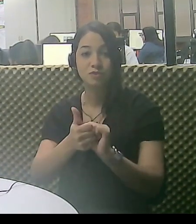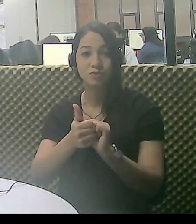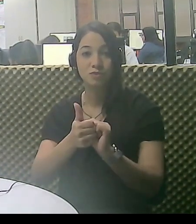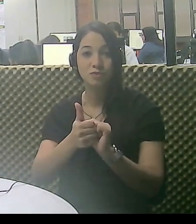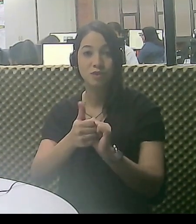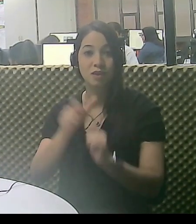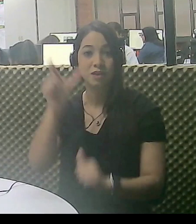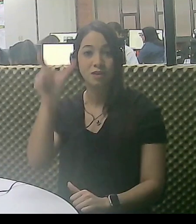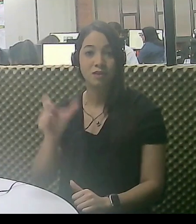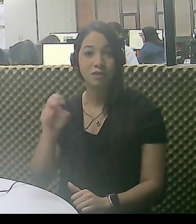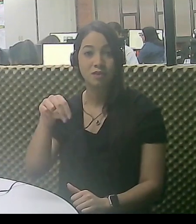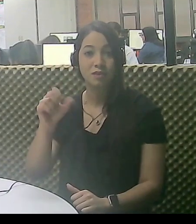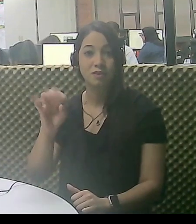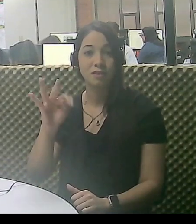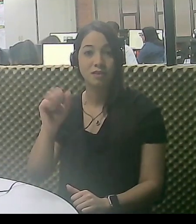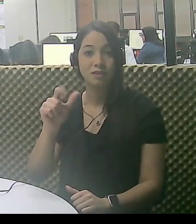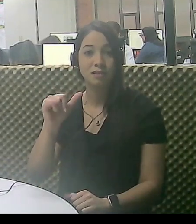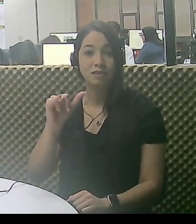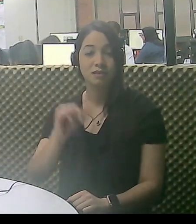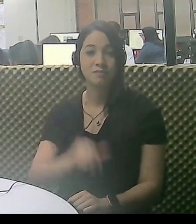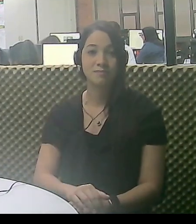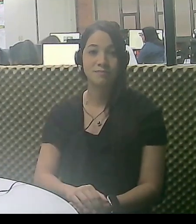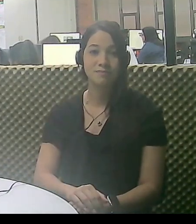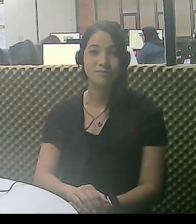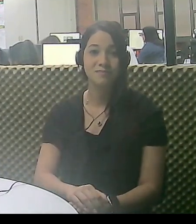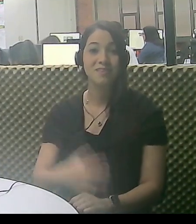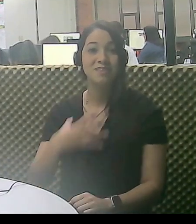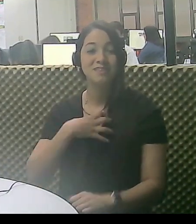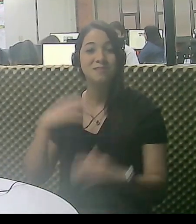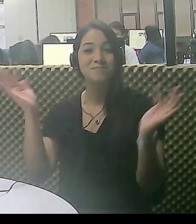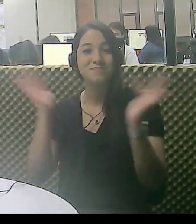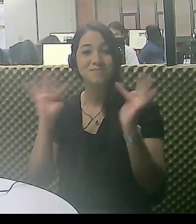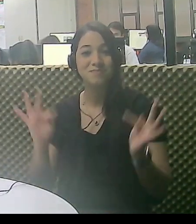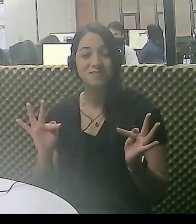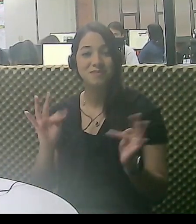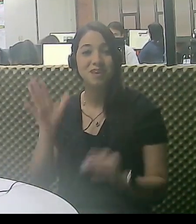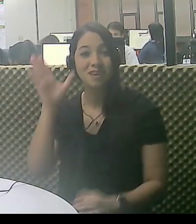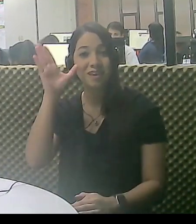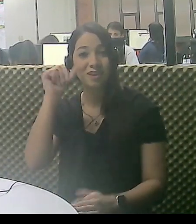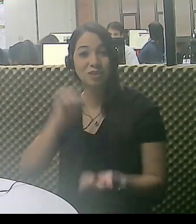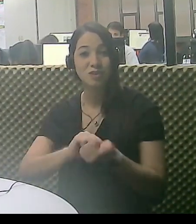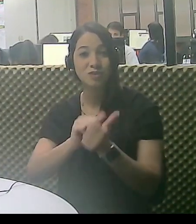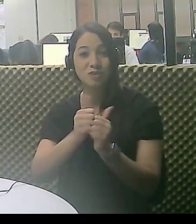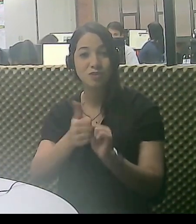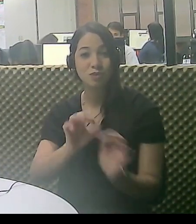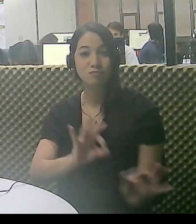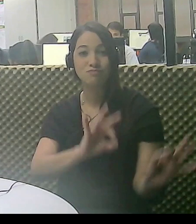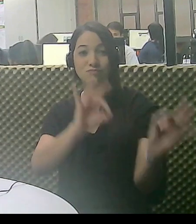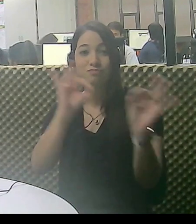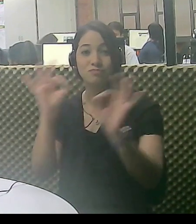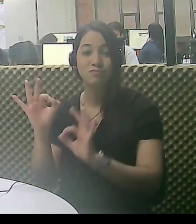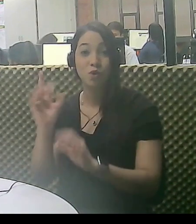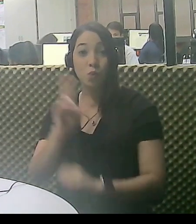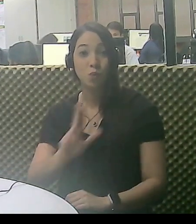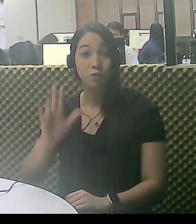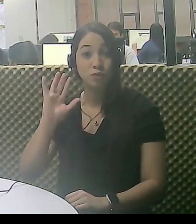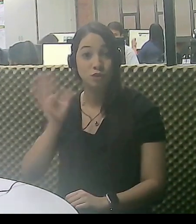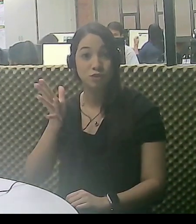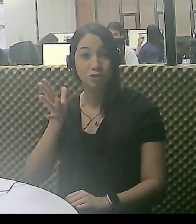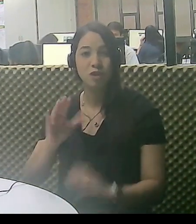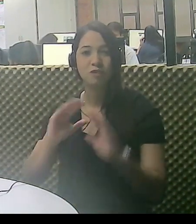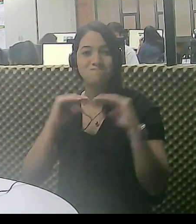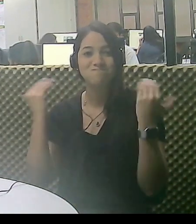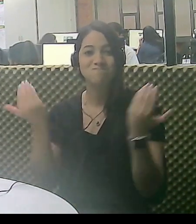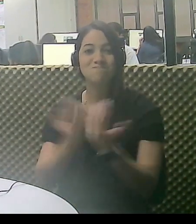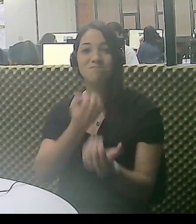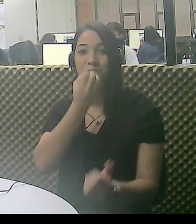a torcedora Nathalie Castro. Estou muito feliz de participar do clássico. Já vim e acompanhei o jogo do Uberlândia. Eu acho que o estádio é